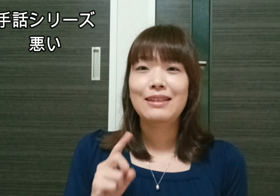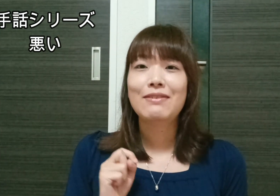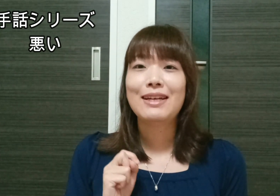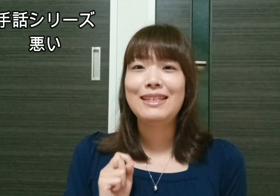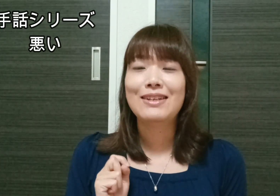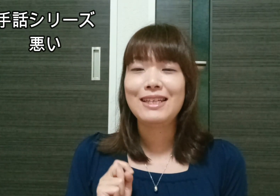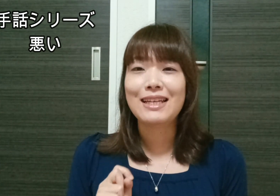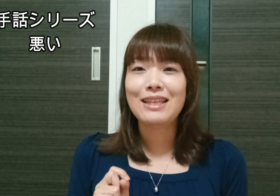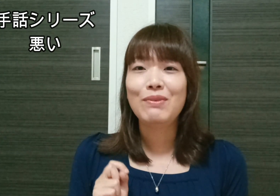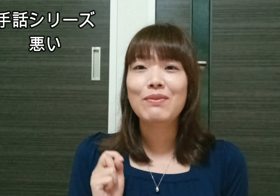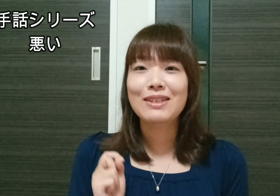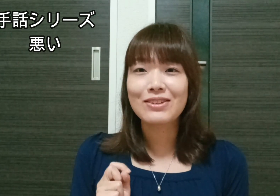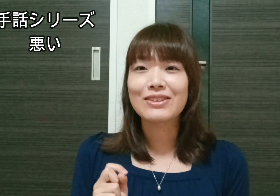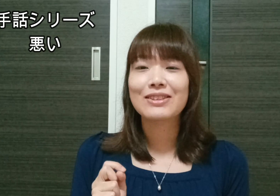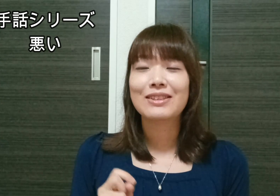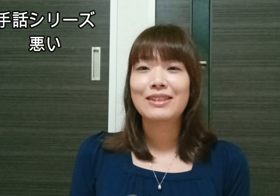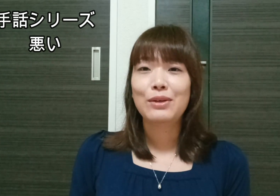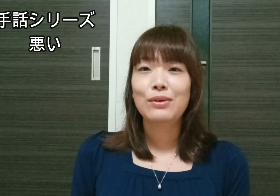では一緒にやってみましょう悪い